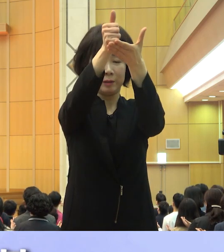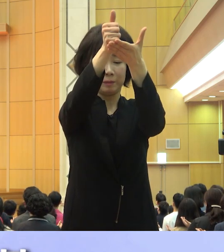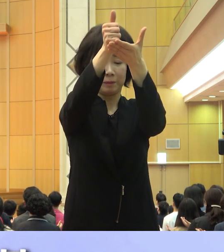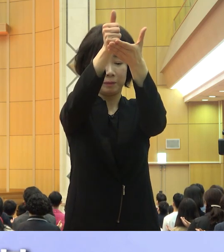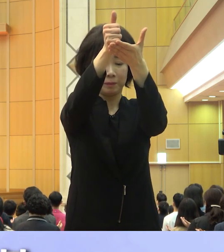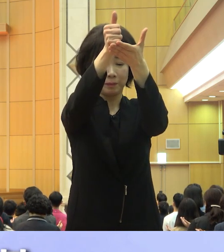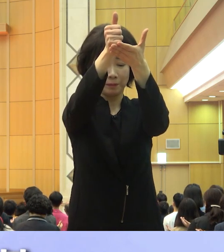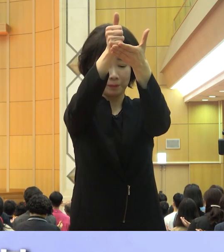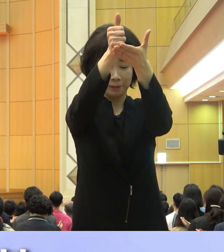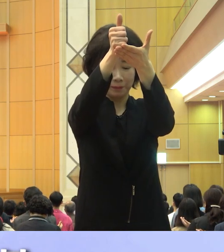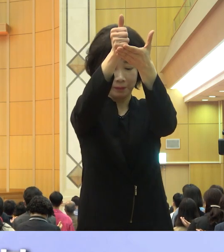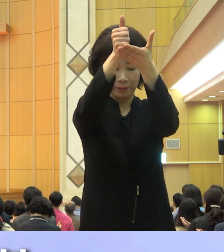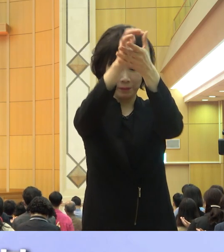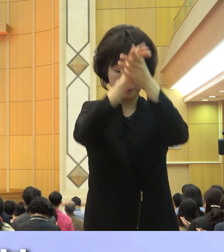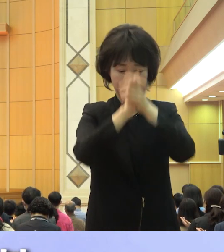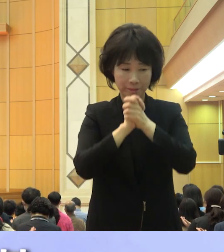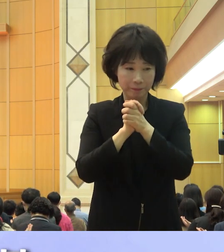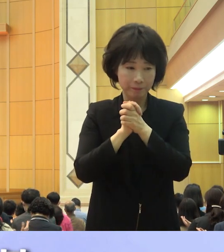하나님.